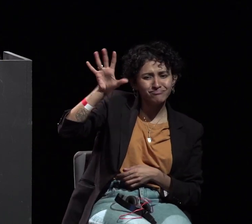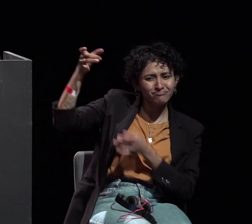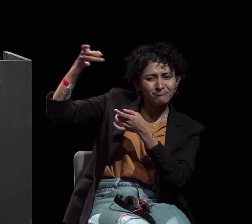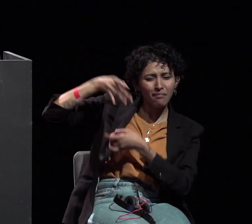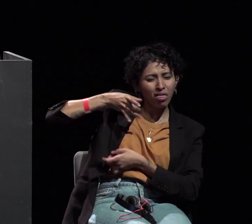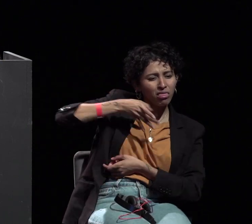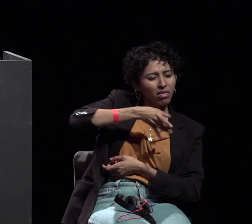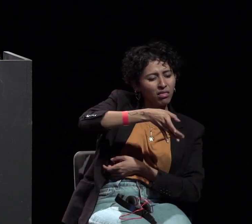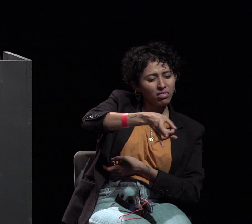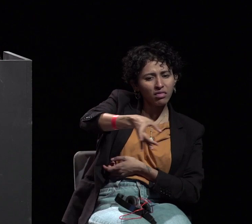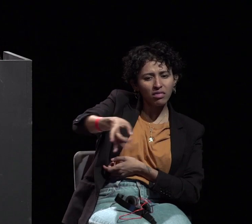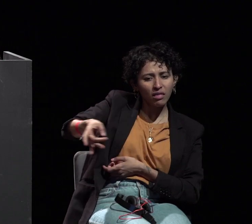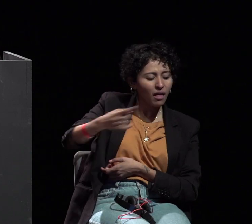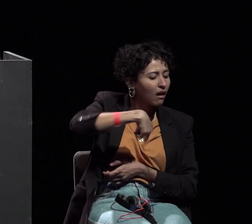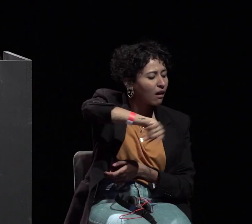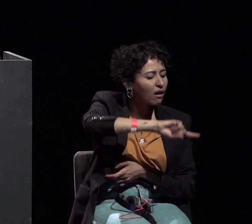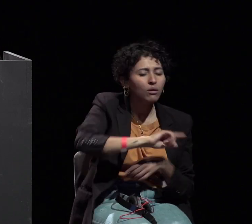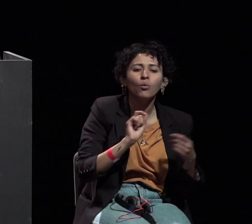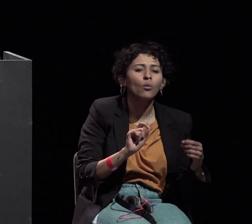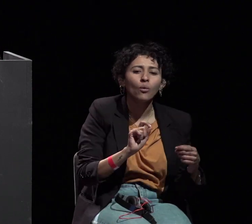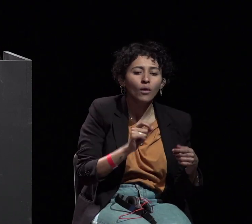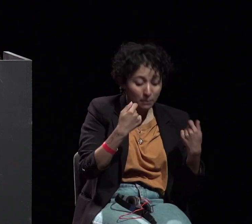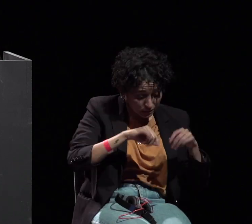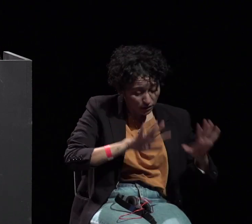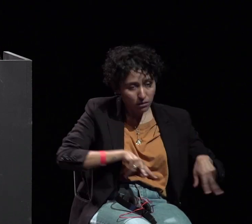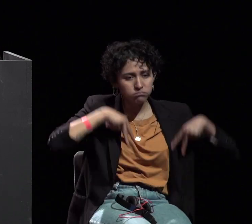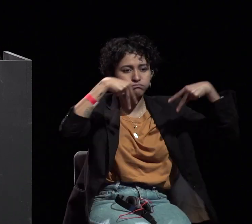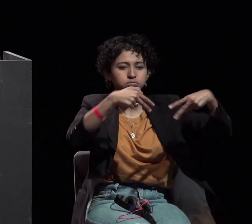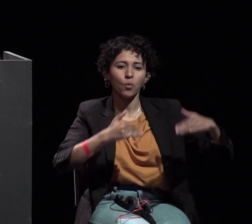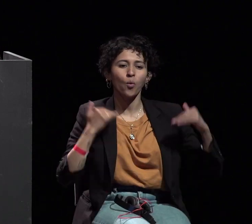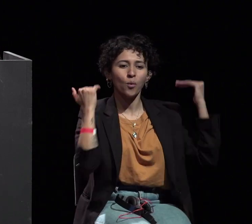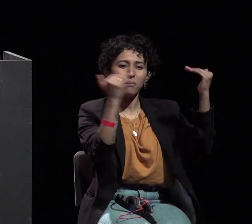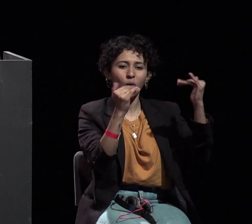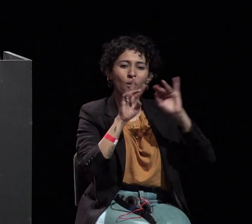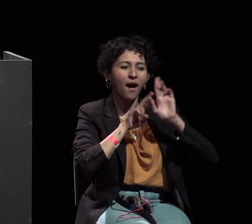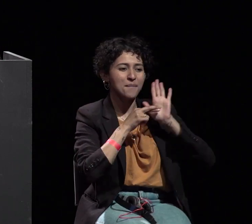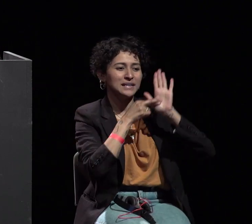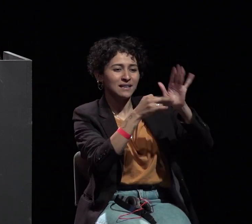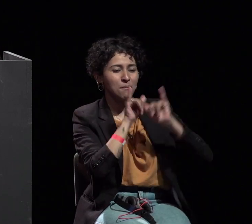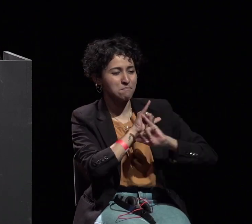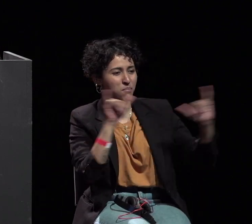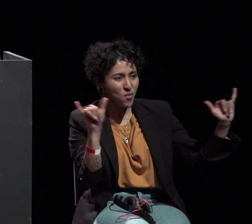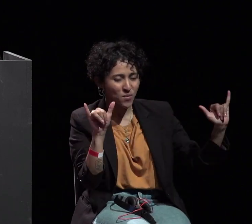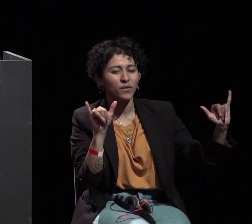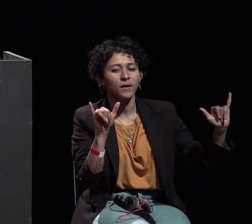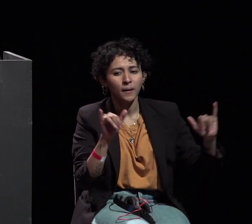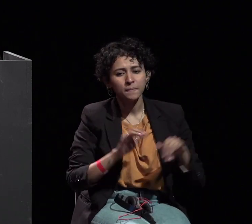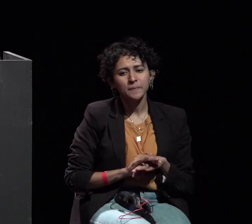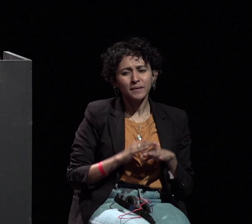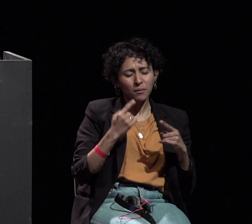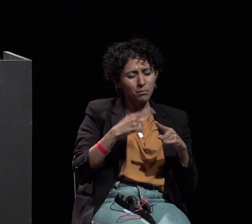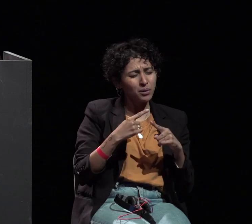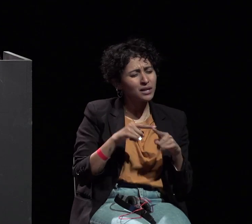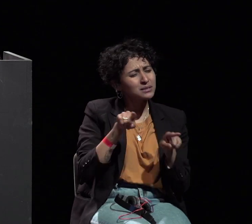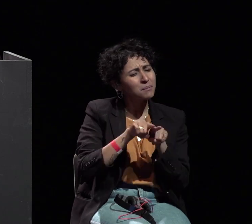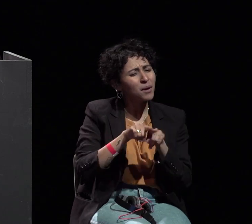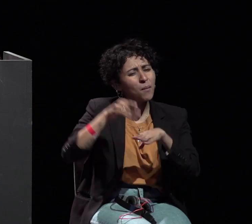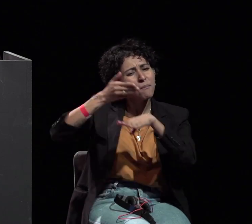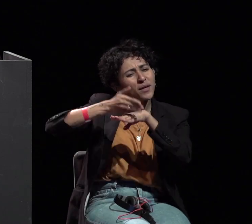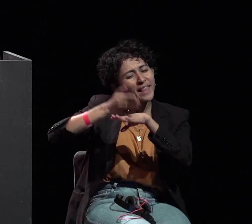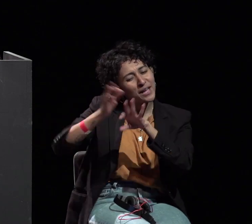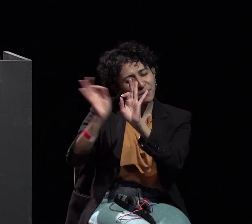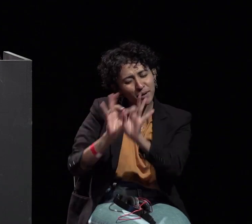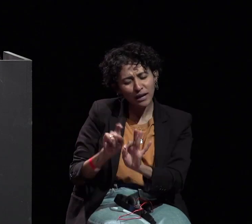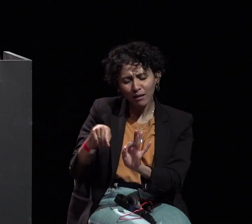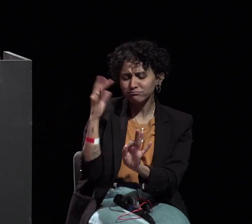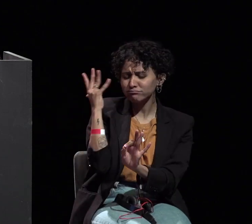registro das imagens, será que é possível a gente salvar algumas dessas imagens? porque o projeto da modernidade ele é tão bonitinho,